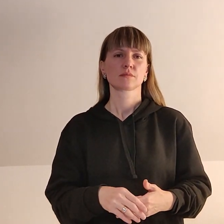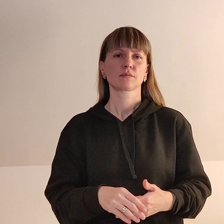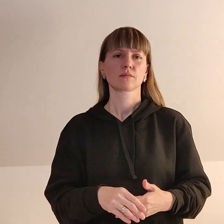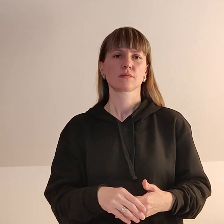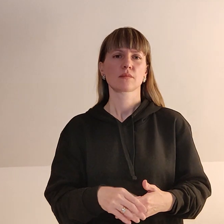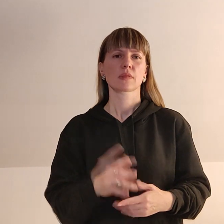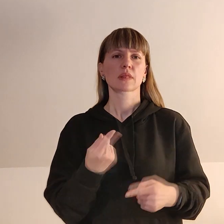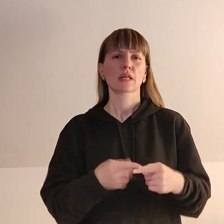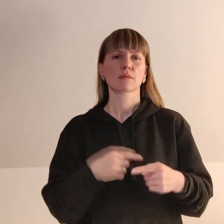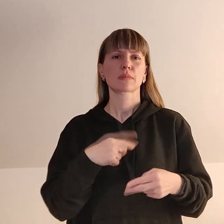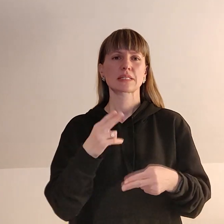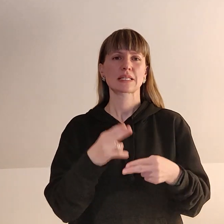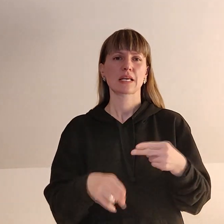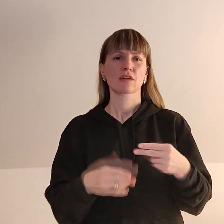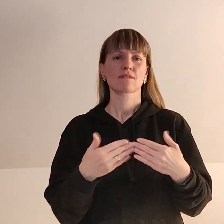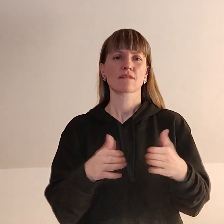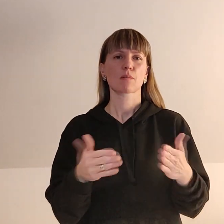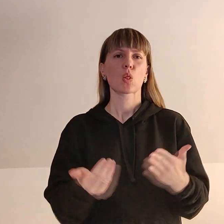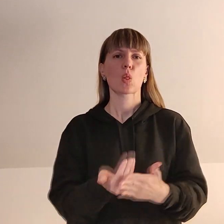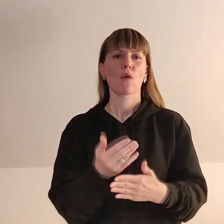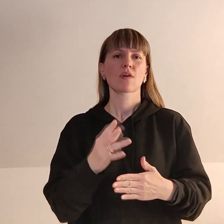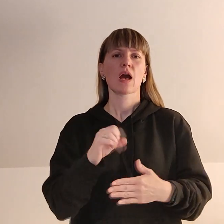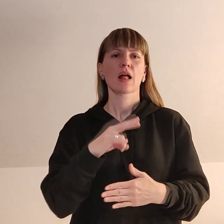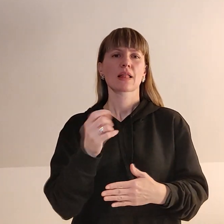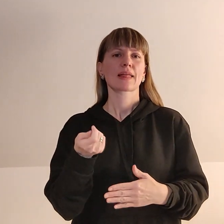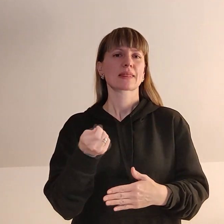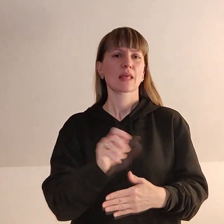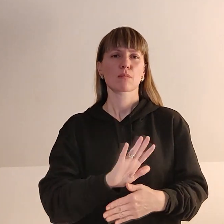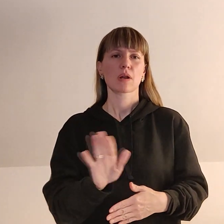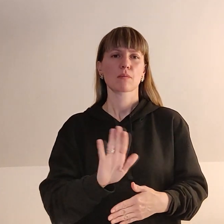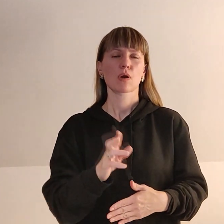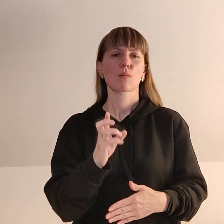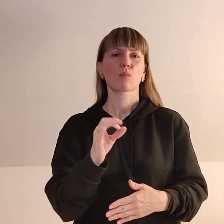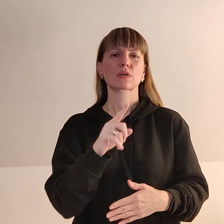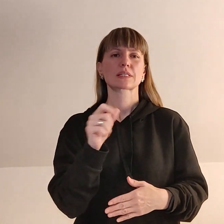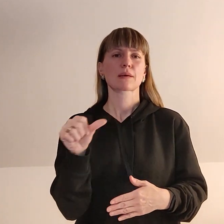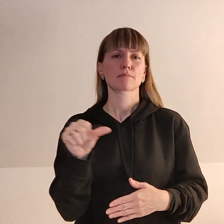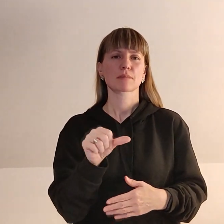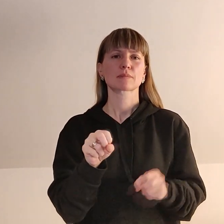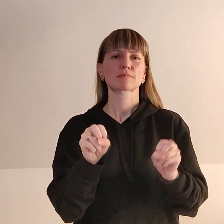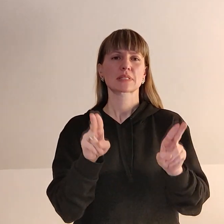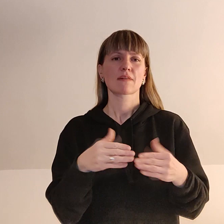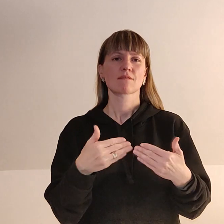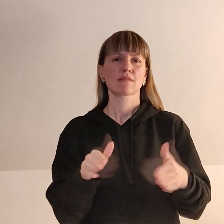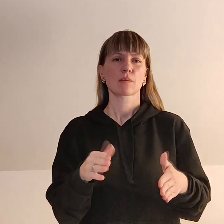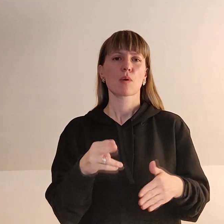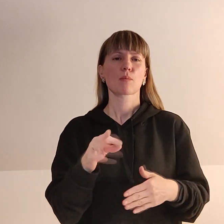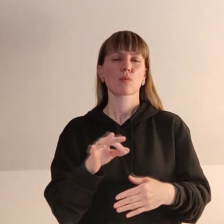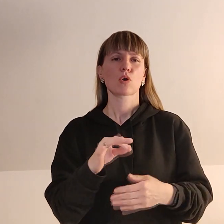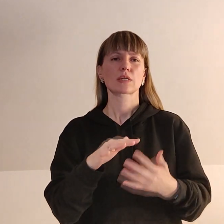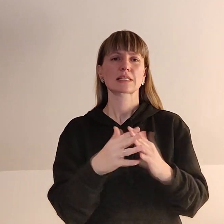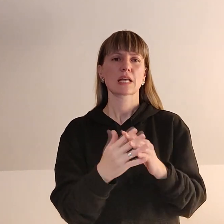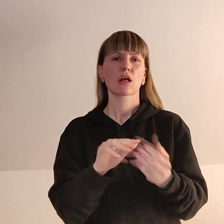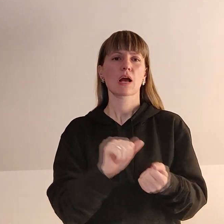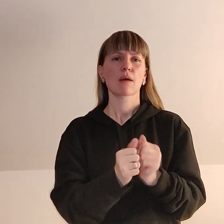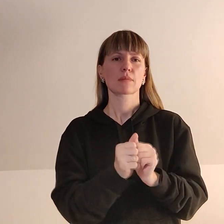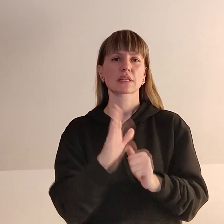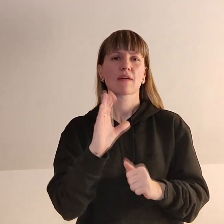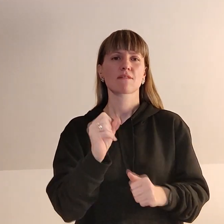На цьому ми закінчимо випуск новин, але не перемикайтеся, бо за мить спецрепортаж про село Кам'янське Васильівського району Запорізької